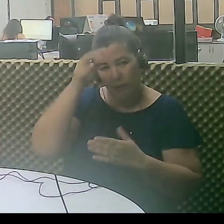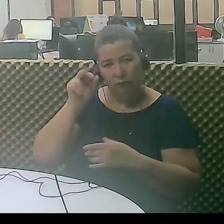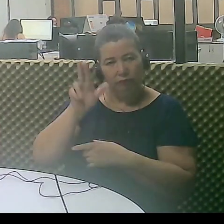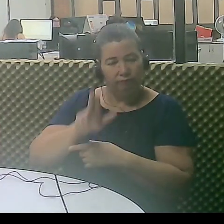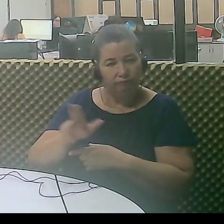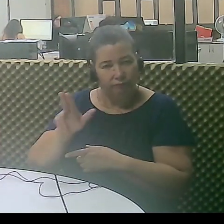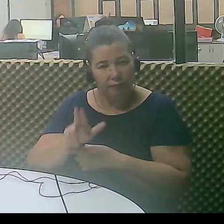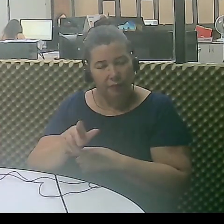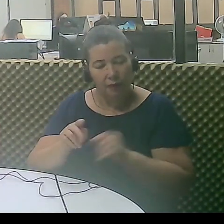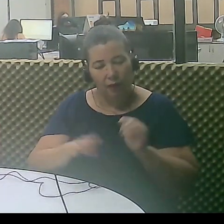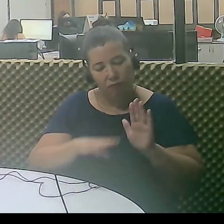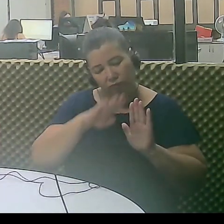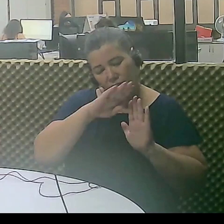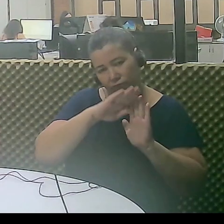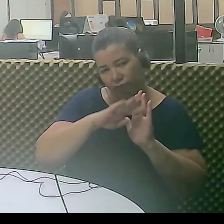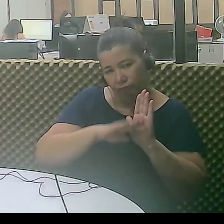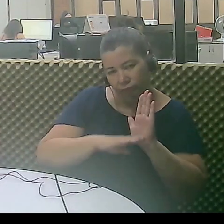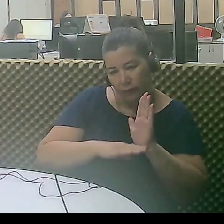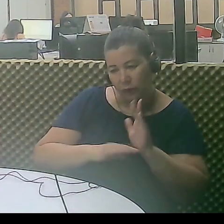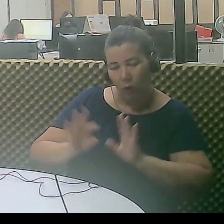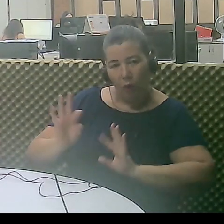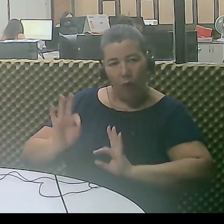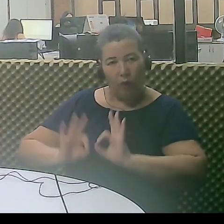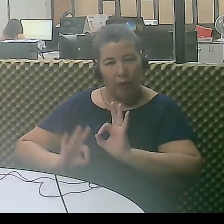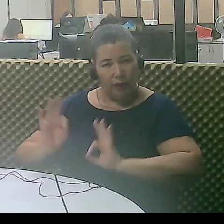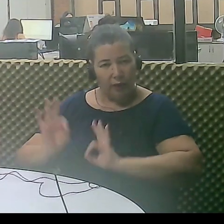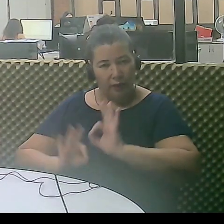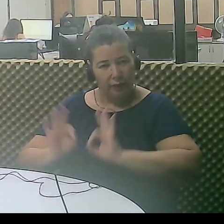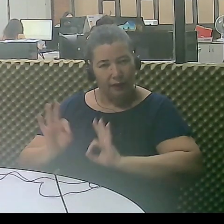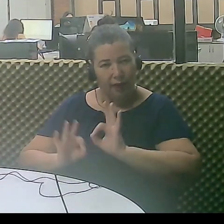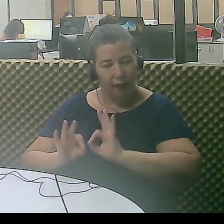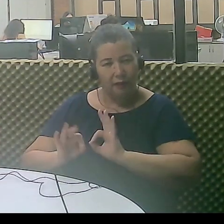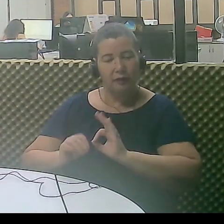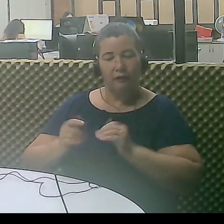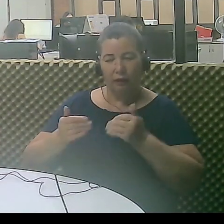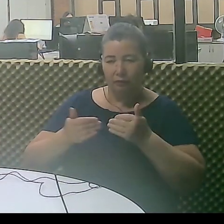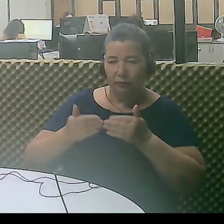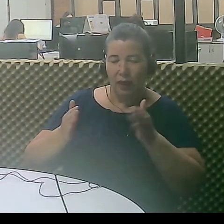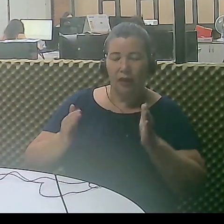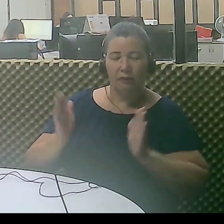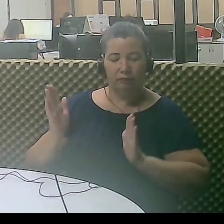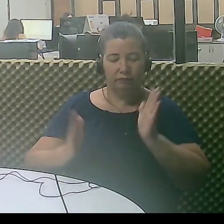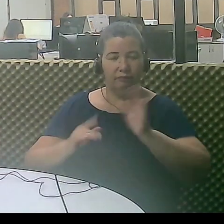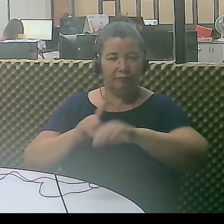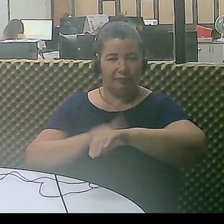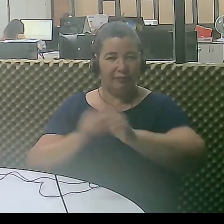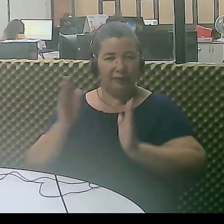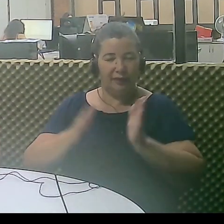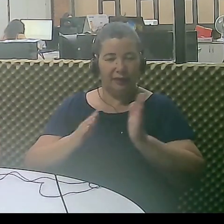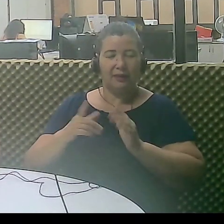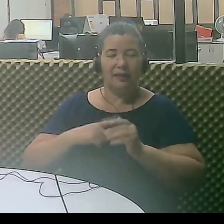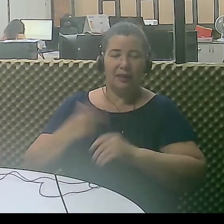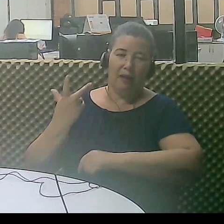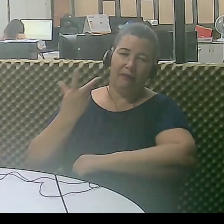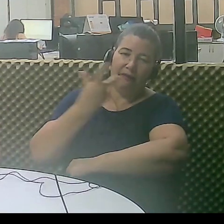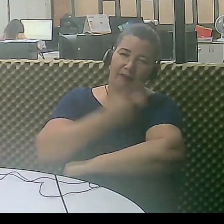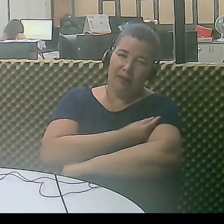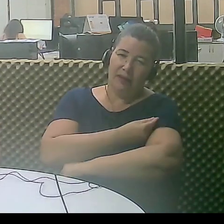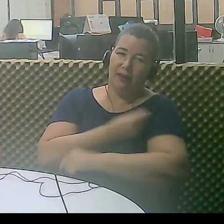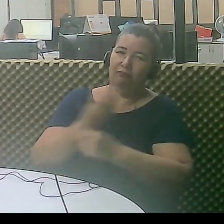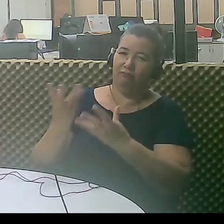cronograma de ações está em fase de elaboração e será colocado em prática durante o período da campanha de